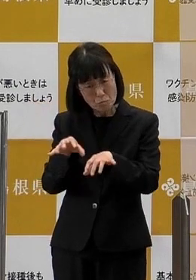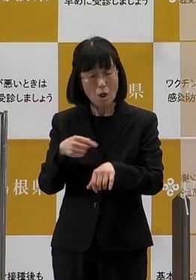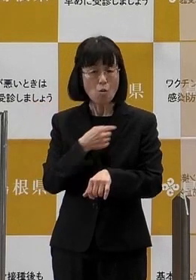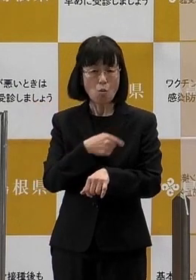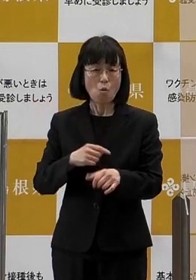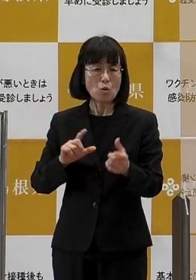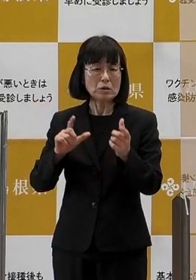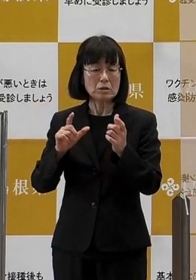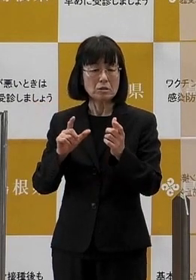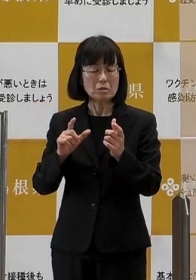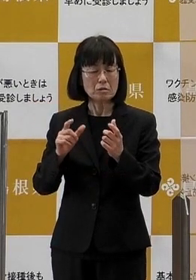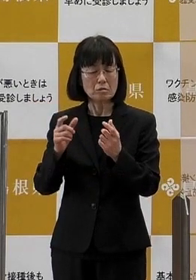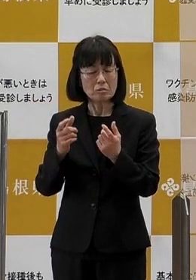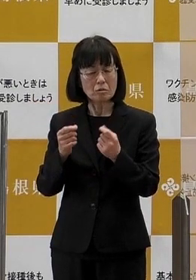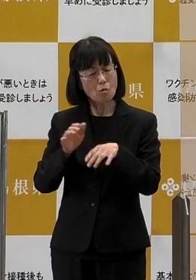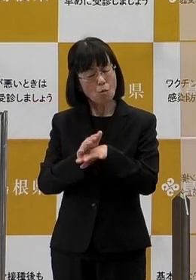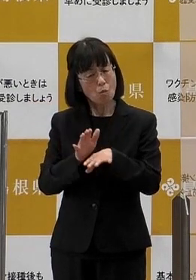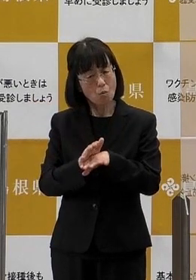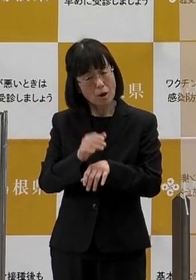ということです。